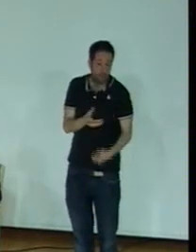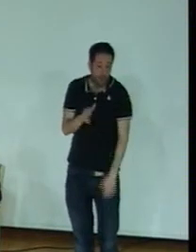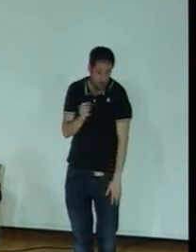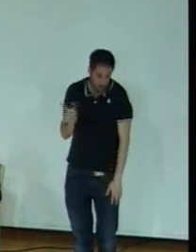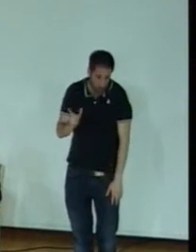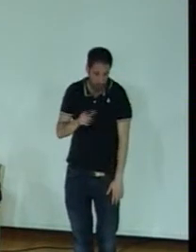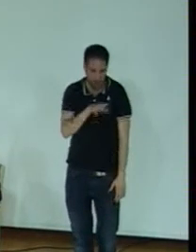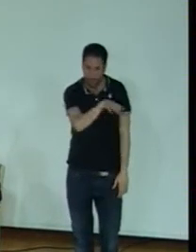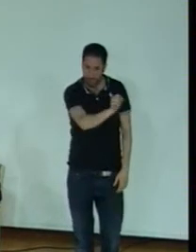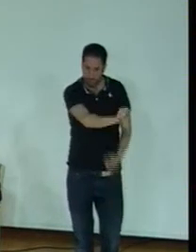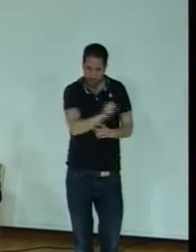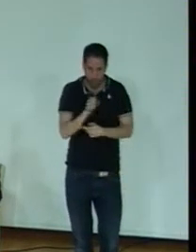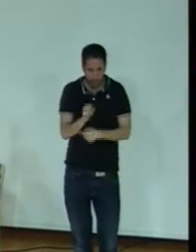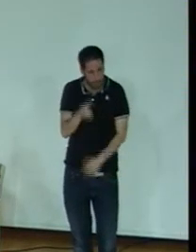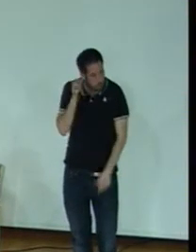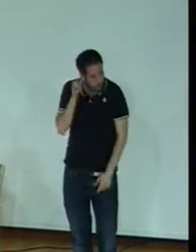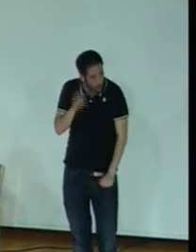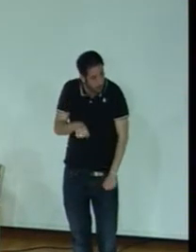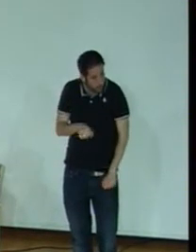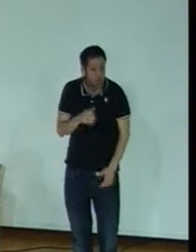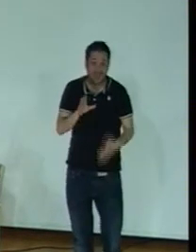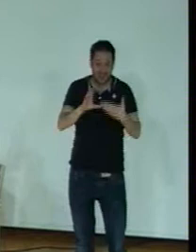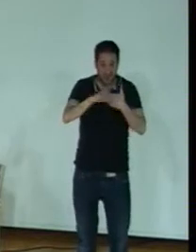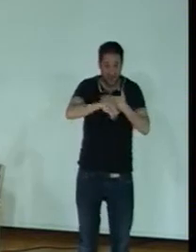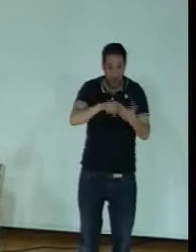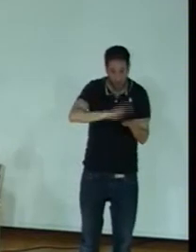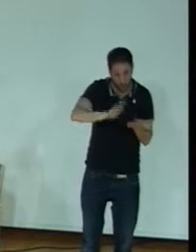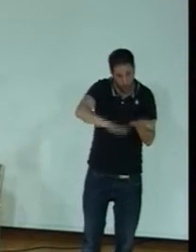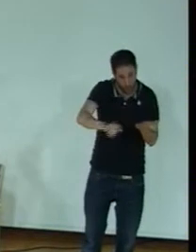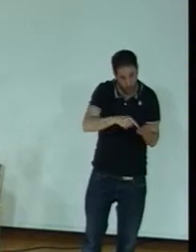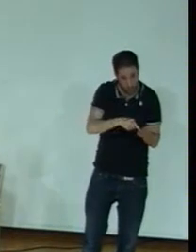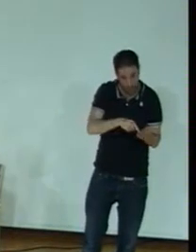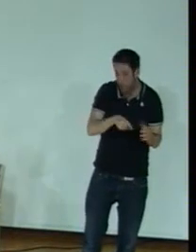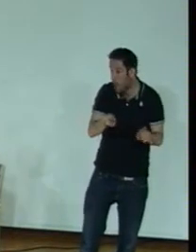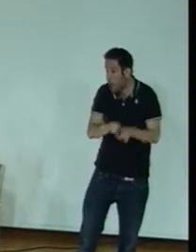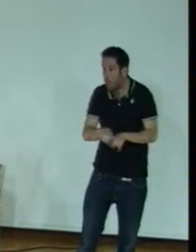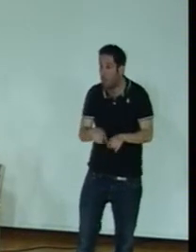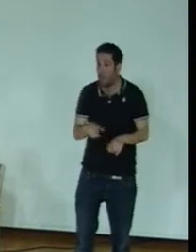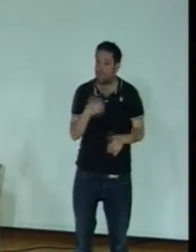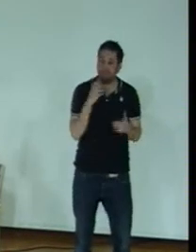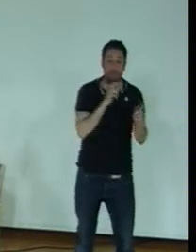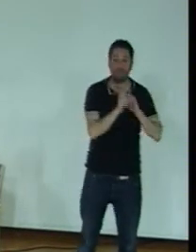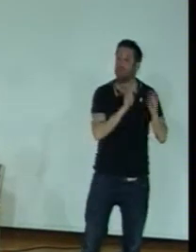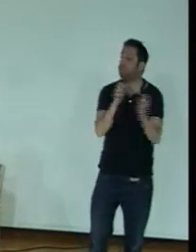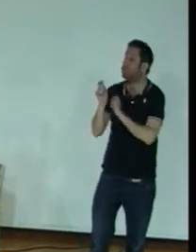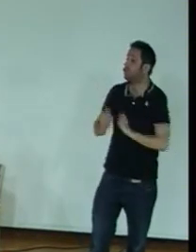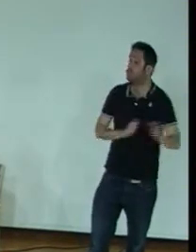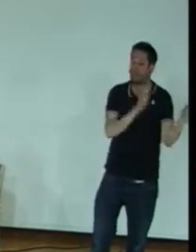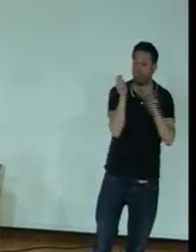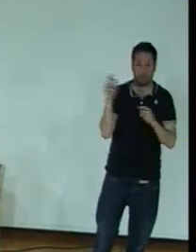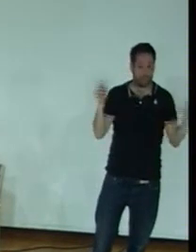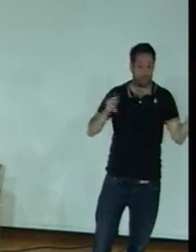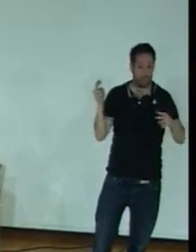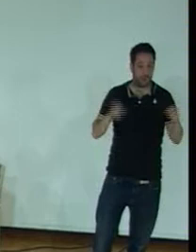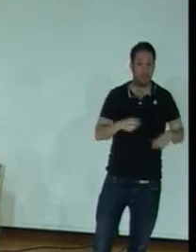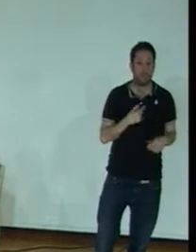marché, intercepter et écouter. S'il n'y a pas de chiffrement, c'est exactement comme si toutes vos conversations étaient faites